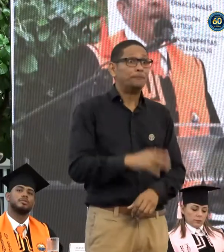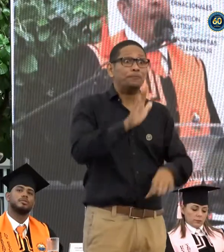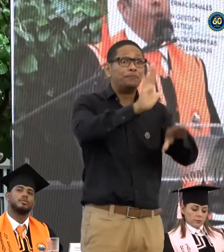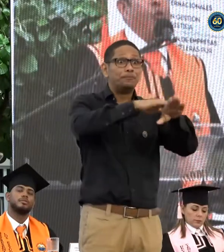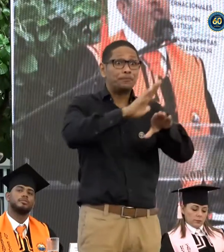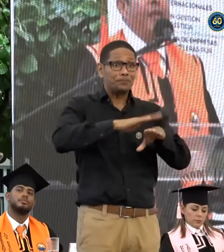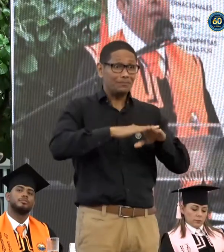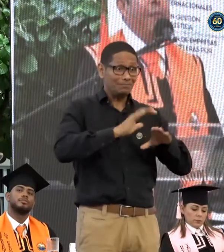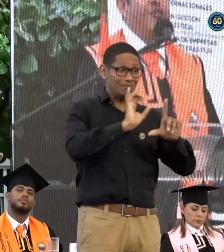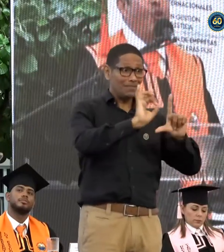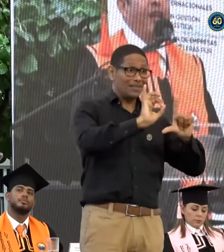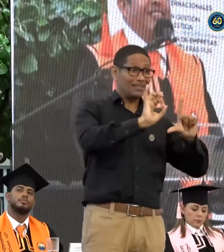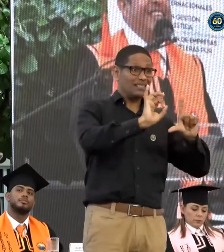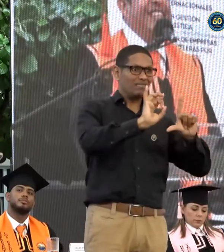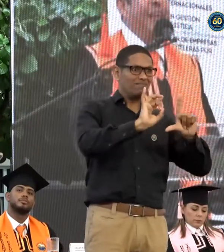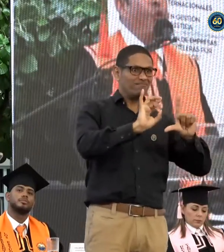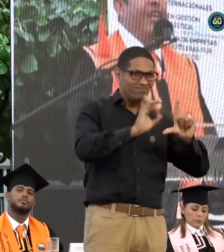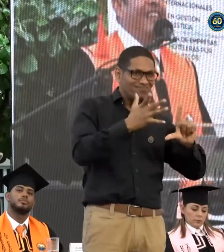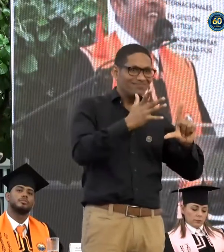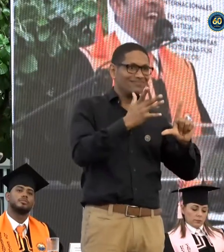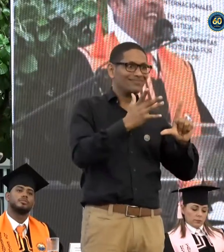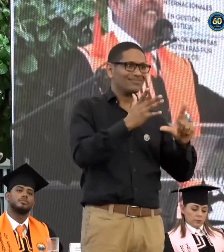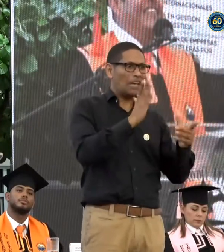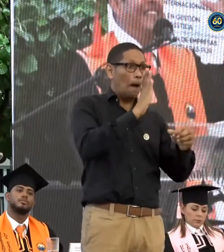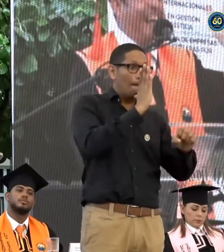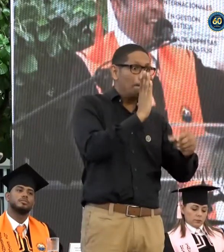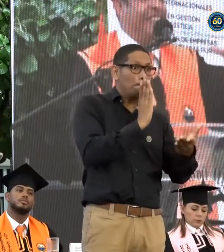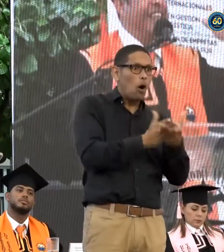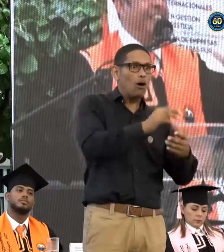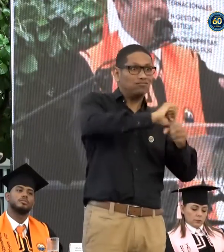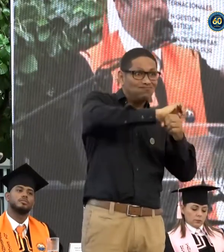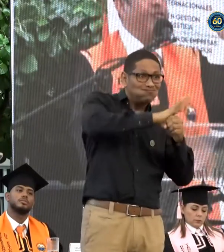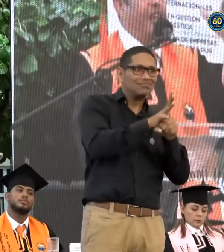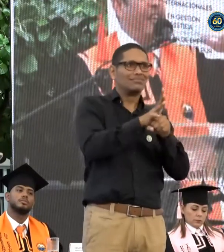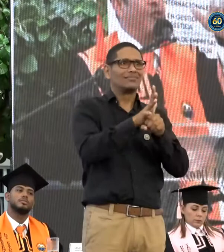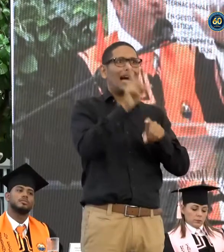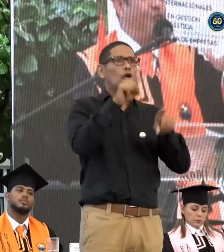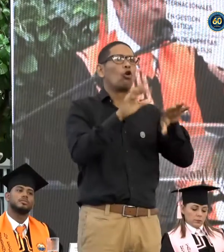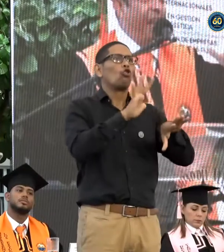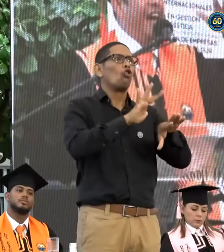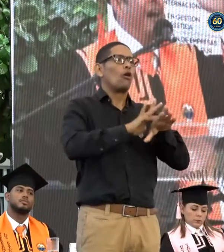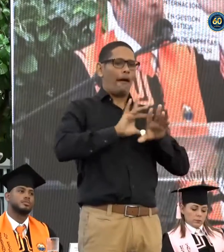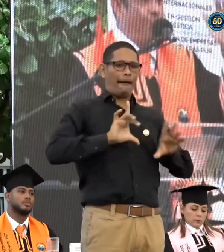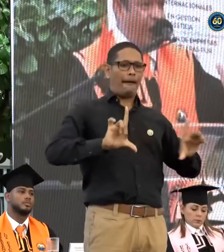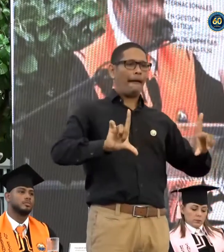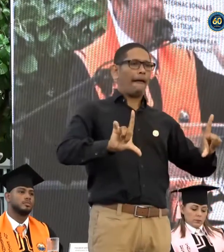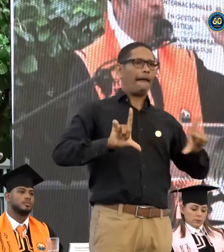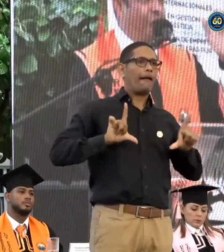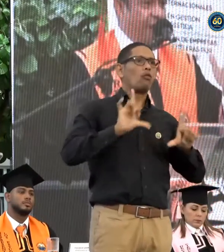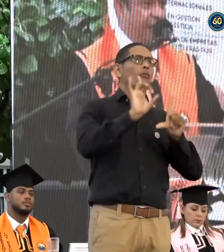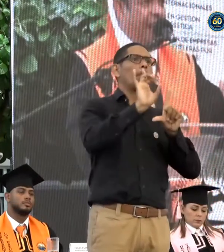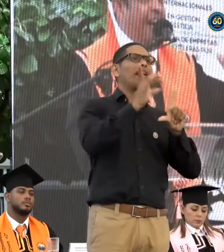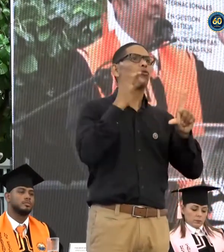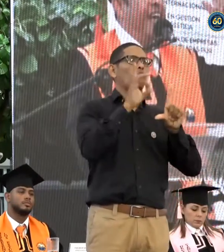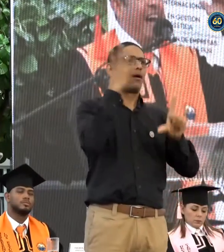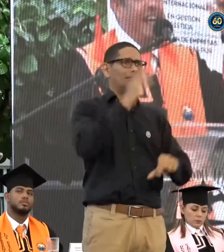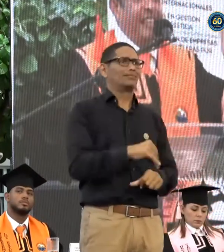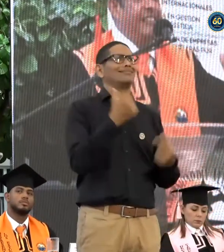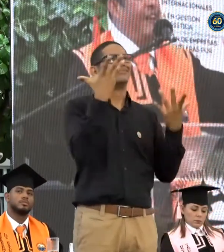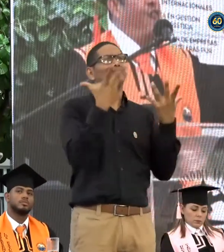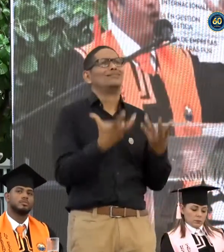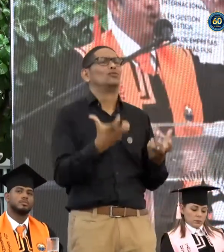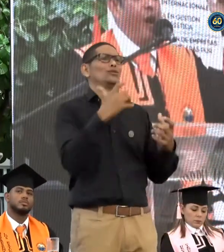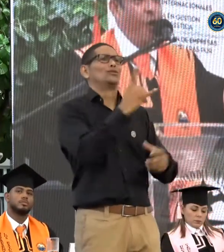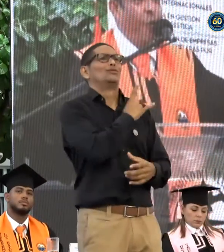seis mil personas y se morían de ganas de estar aquí sentados trayendo a su familia a mostrarles la universidad a hacerse fotos